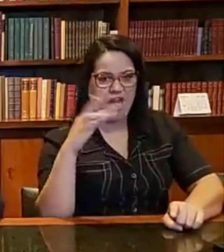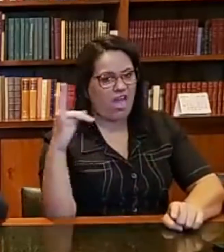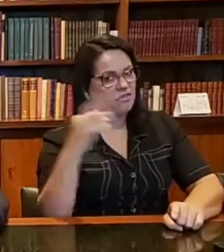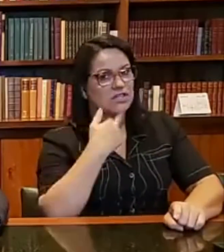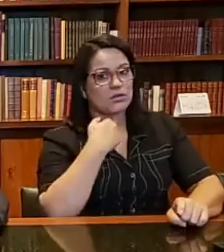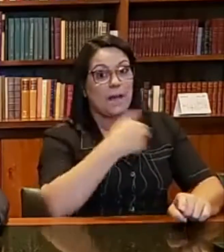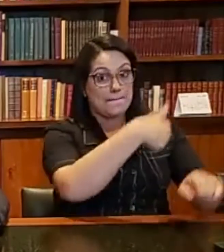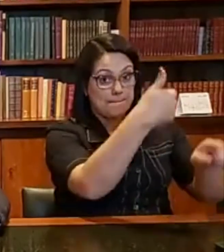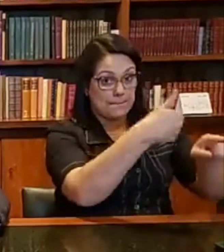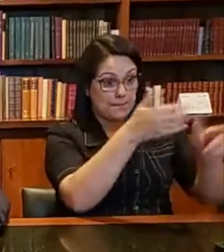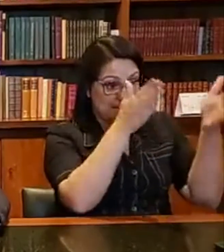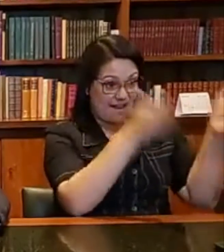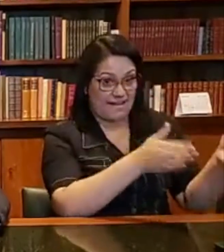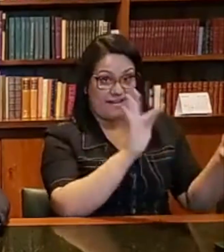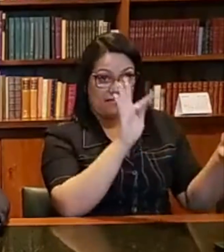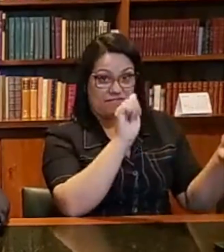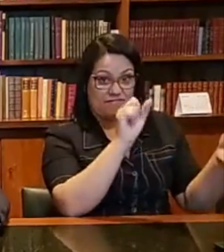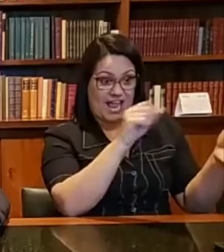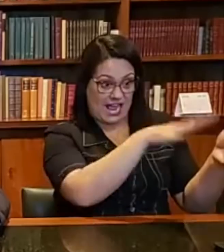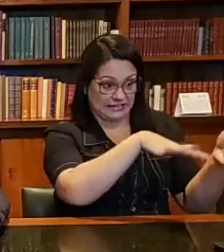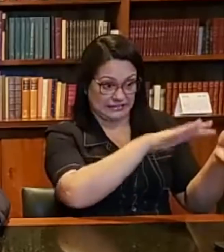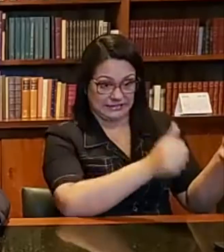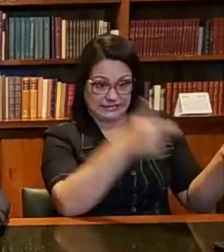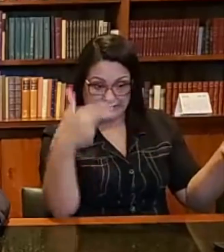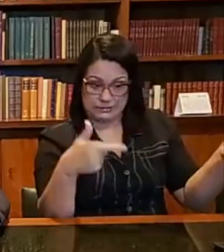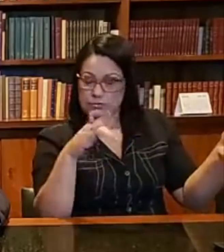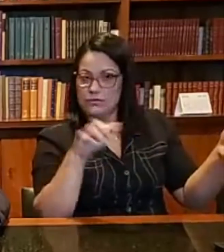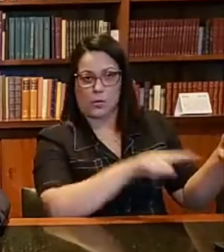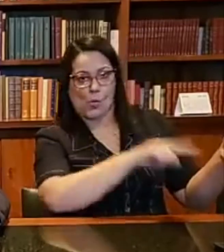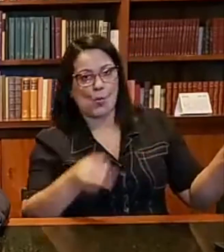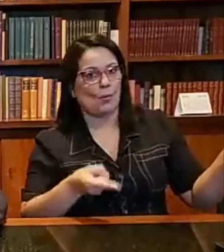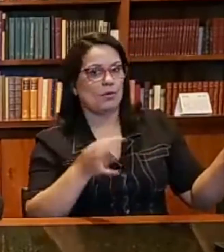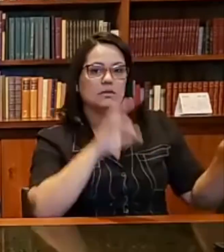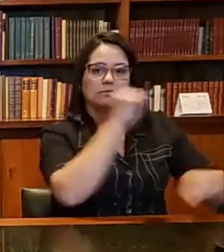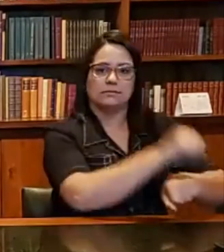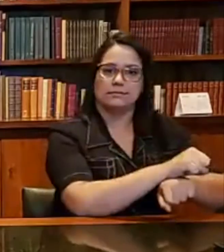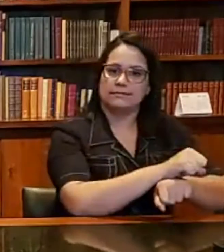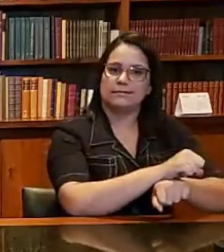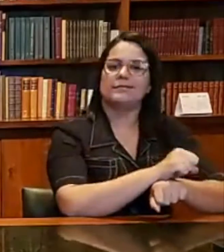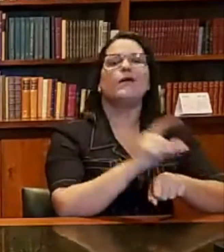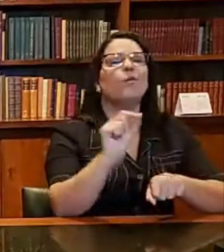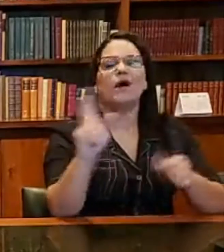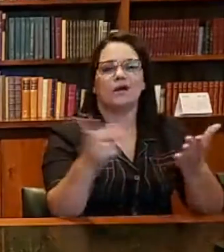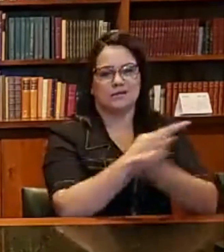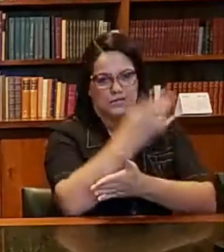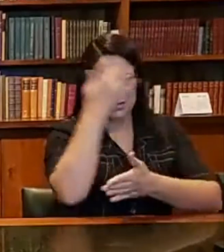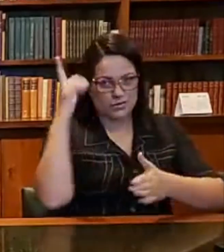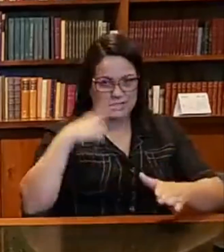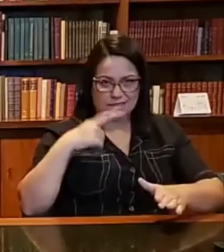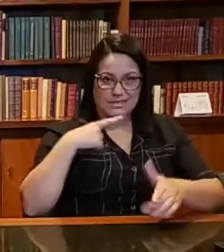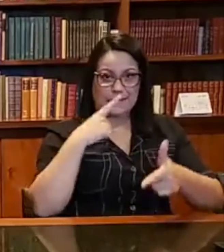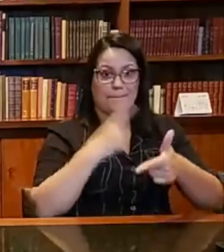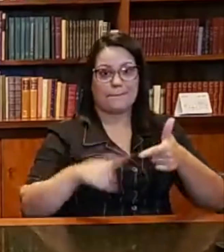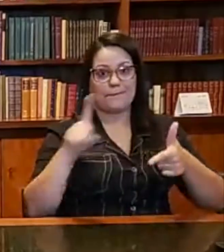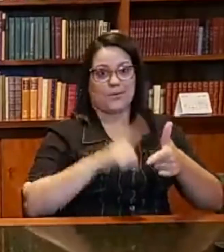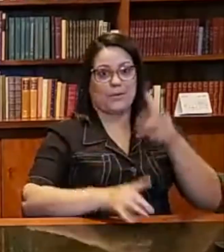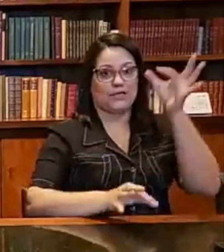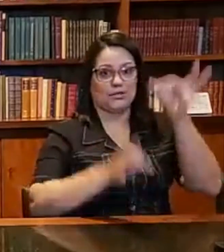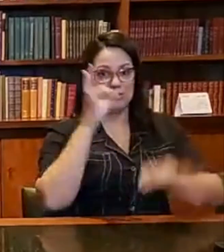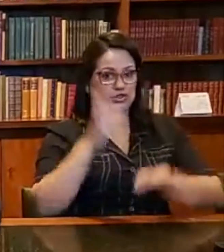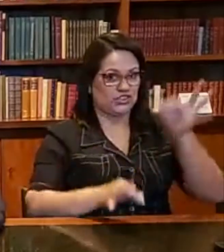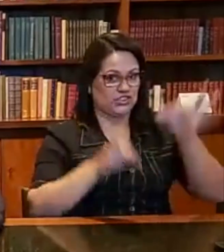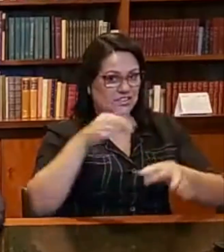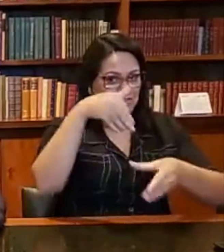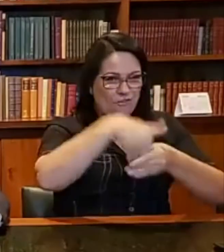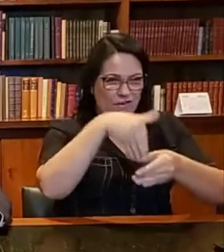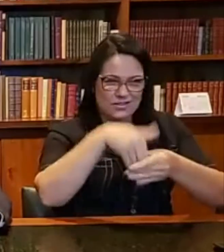segunda fase. O que aconteceu foi que muitas pessoas que tinham algum tipo de problema com a Justiça Eleitoral,